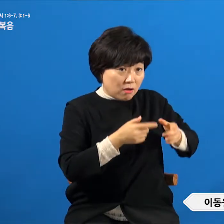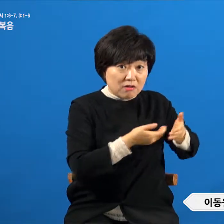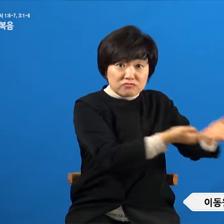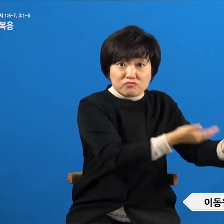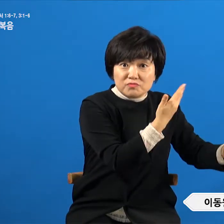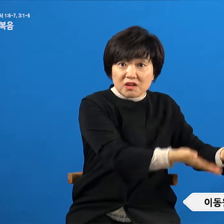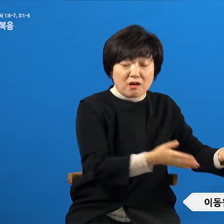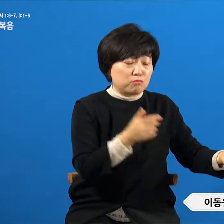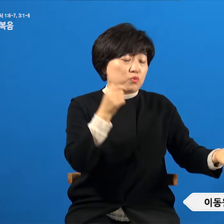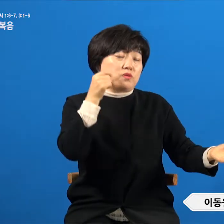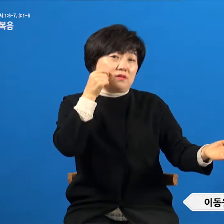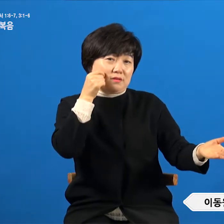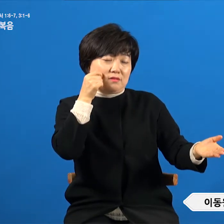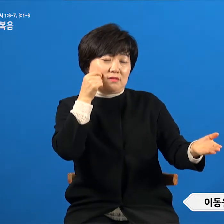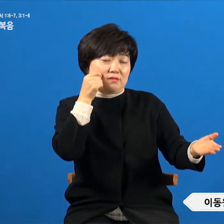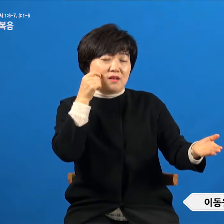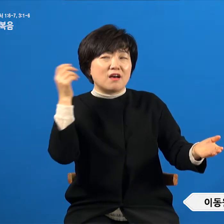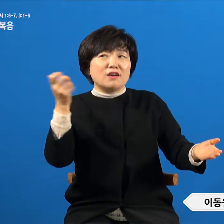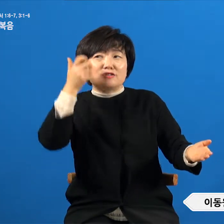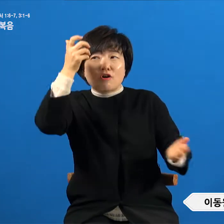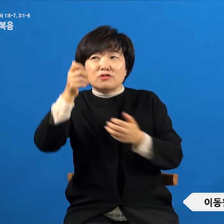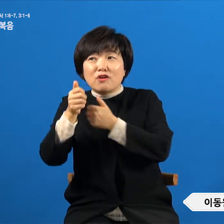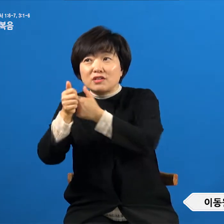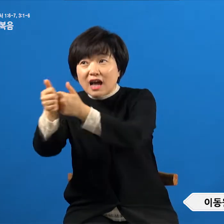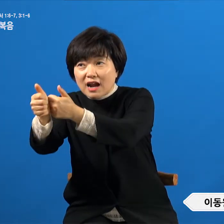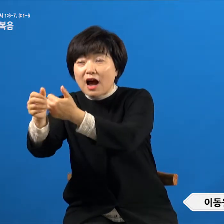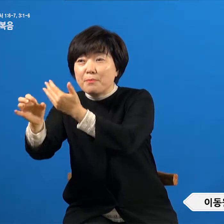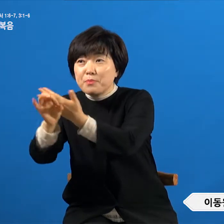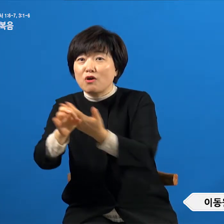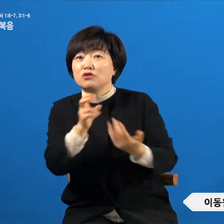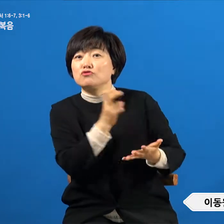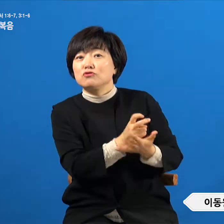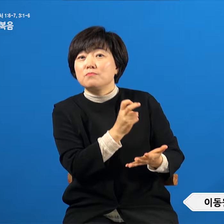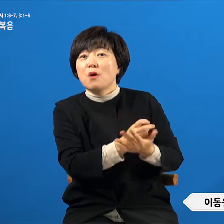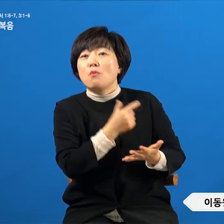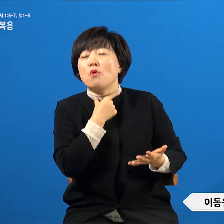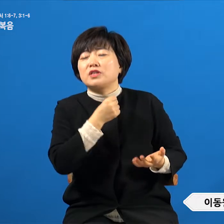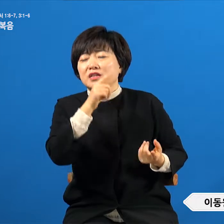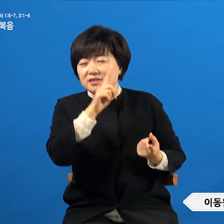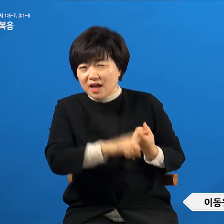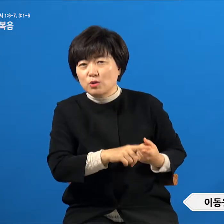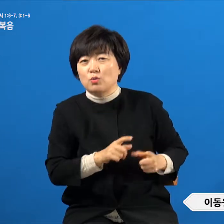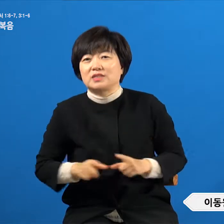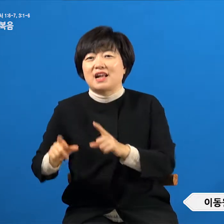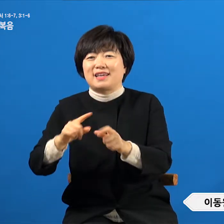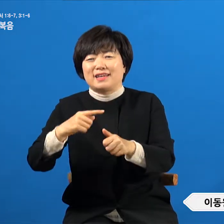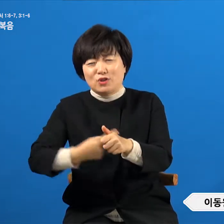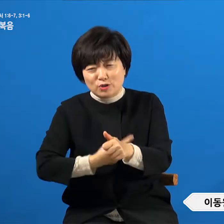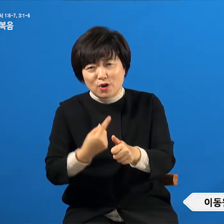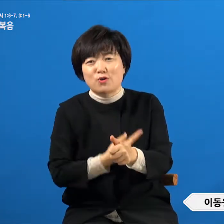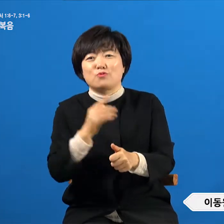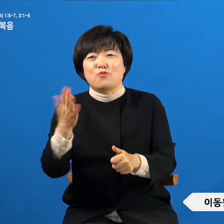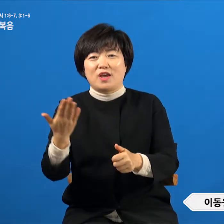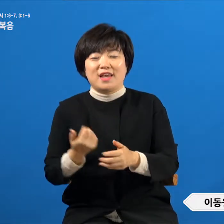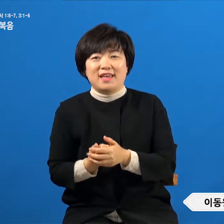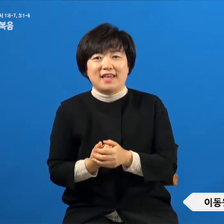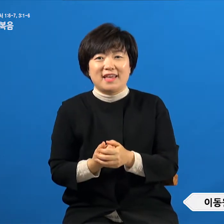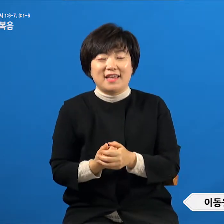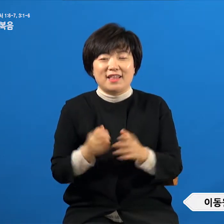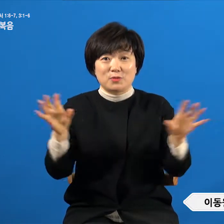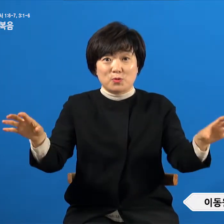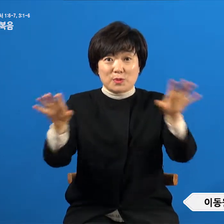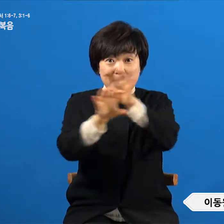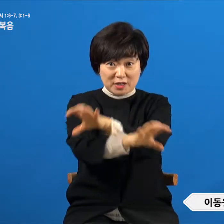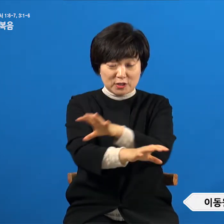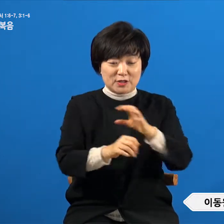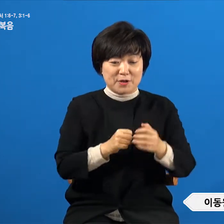거죠. 그러니까 성령을 따라 살다 보면 율법의 요구는 저절로 이루어진다는 것이에요. 이걸 뒤집어서 바울은 또